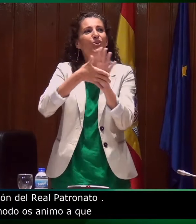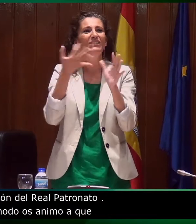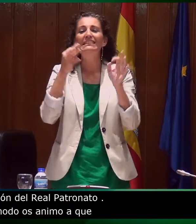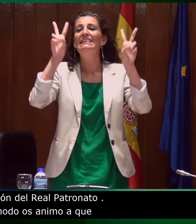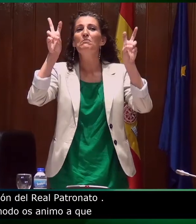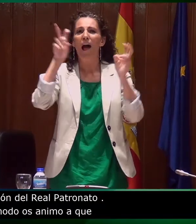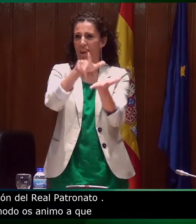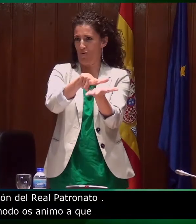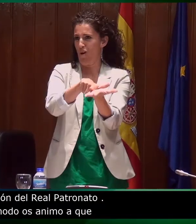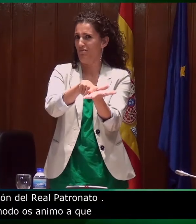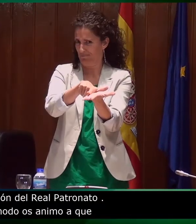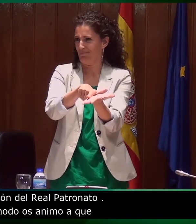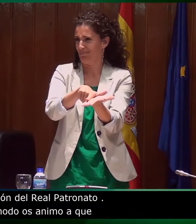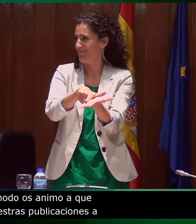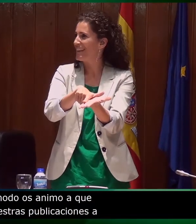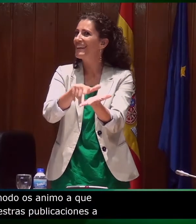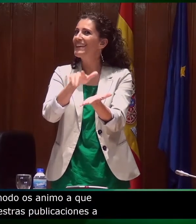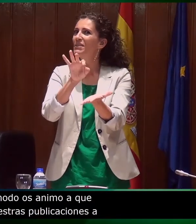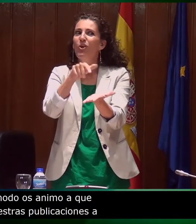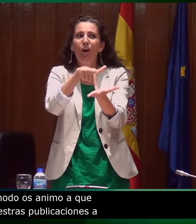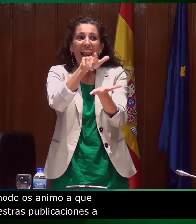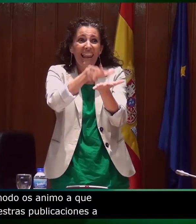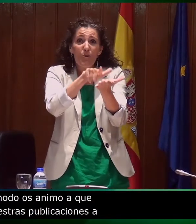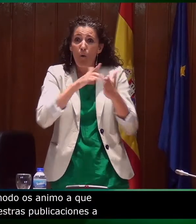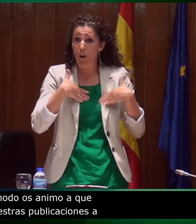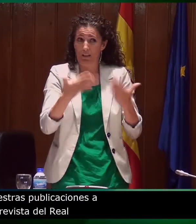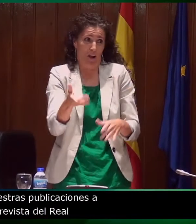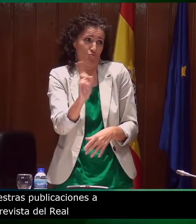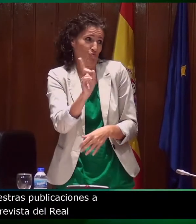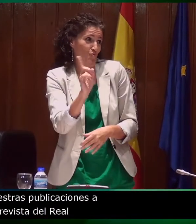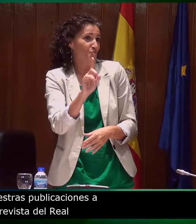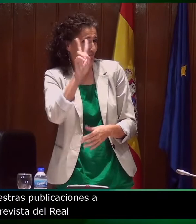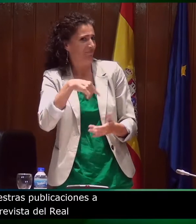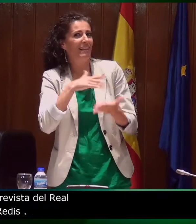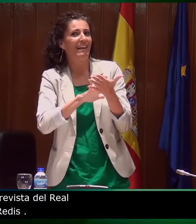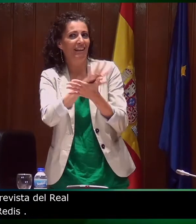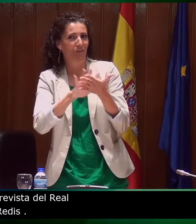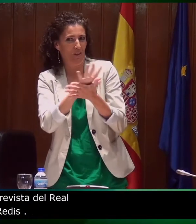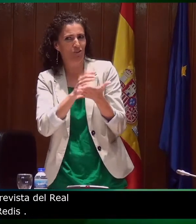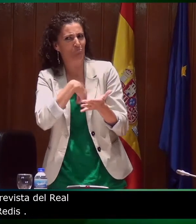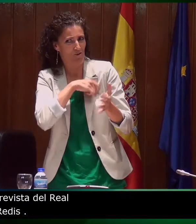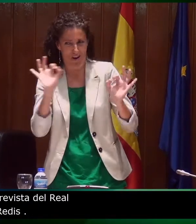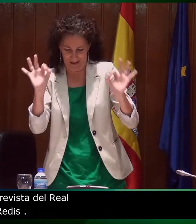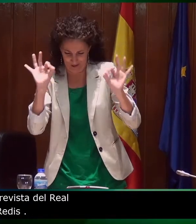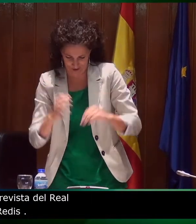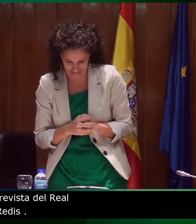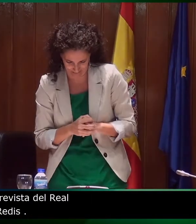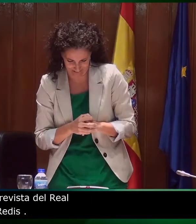hemos hablado de lengua durante estos dos días pero no de cualquier lengua hemos hablado de la lengua de signos